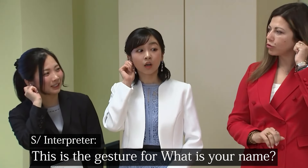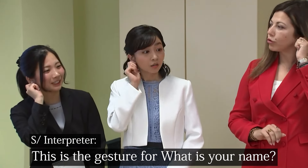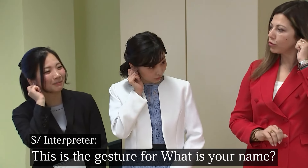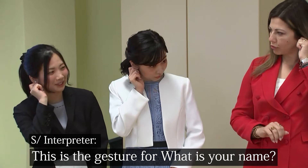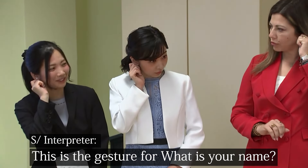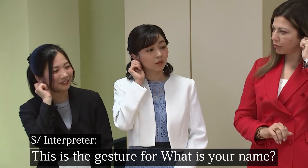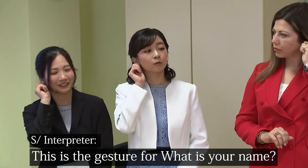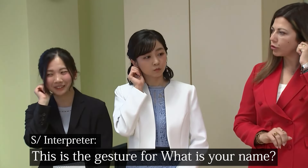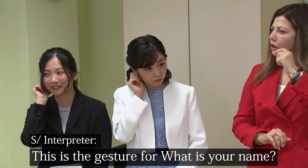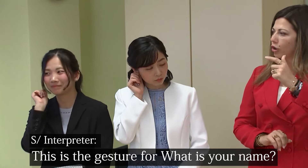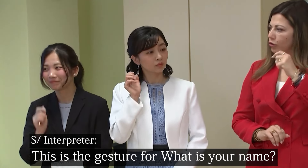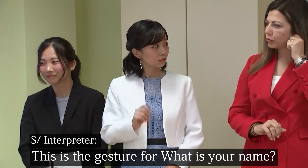になります。 沖縄。